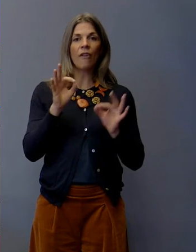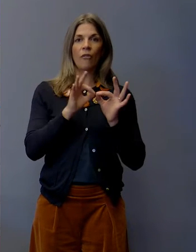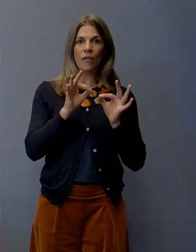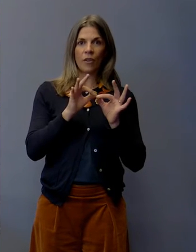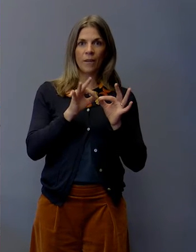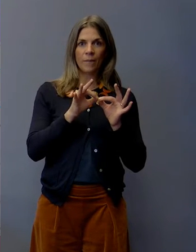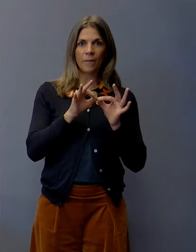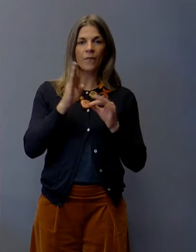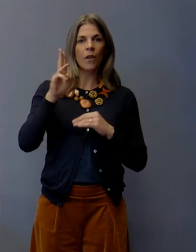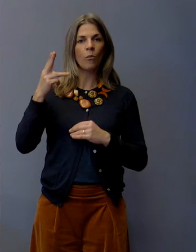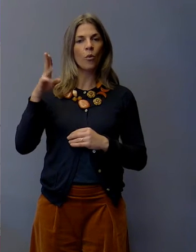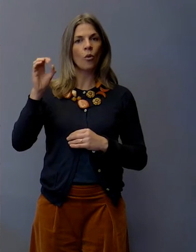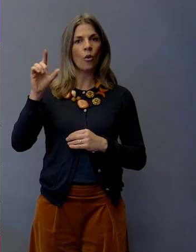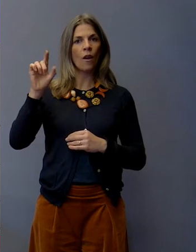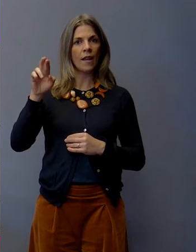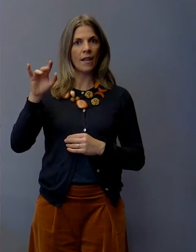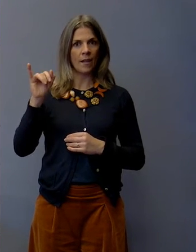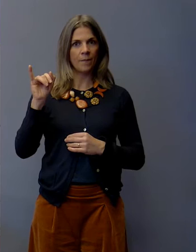consigliera bruccoleri